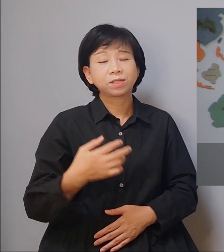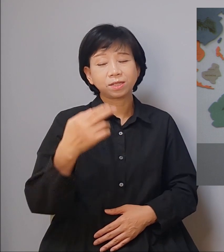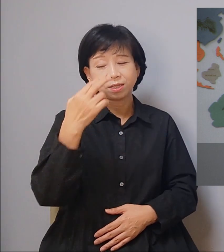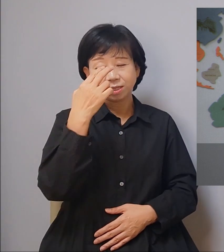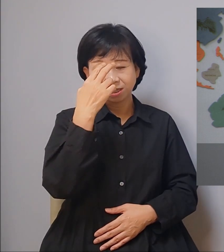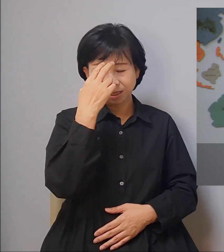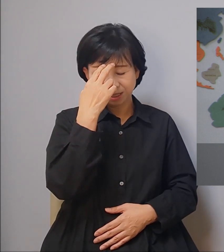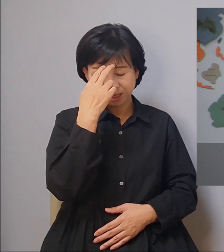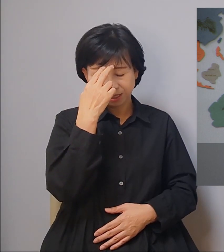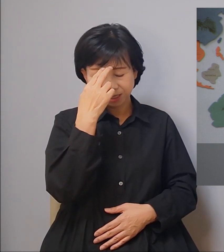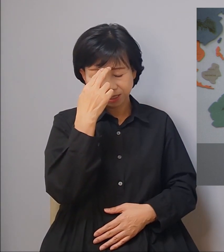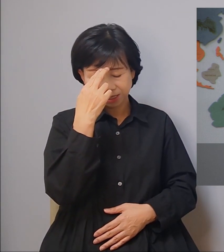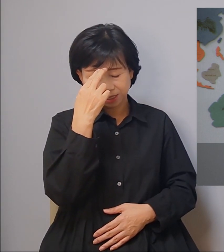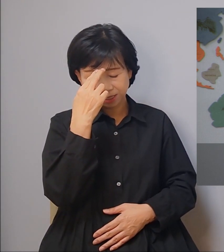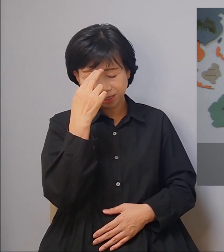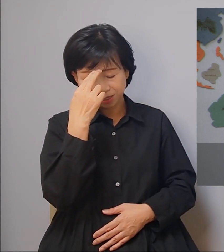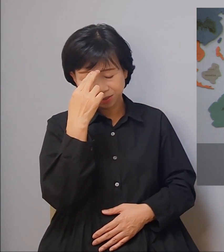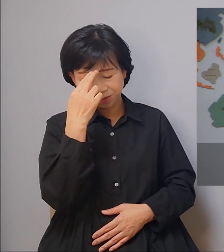걱정 근심